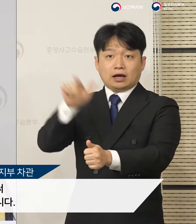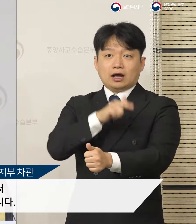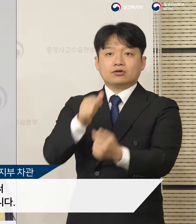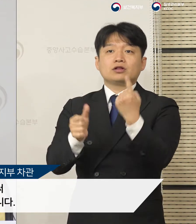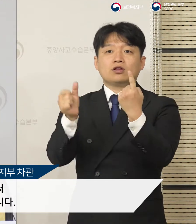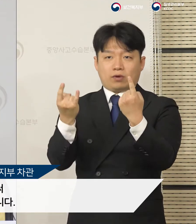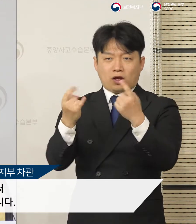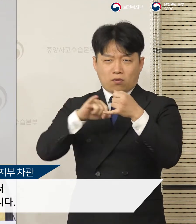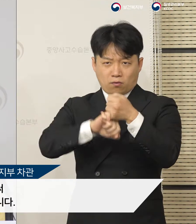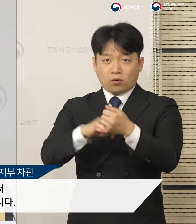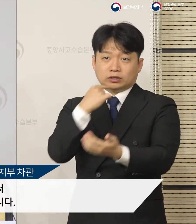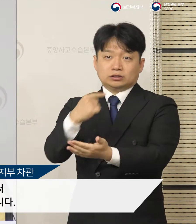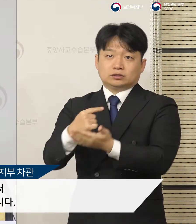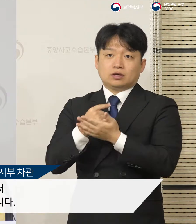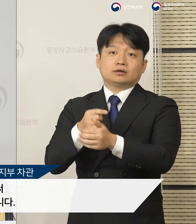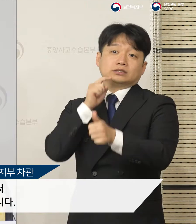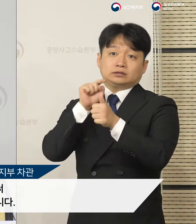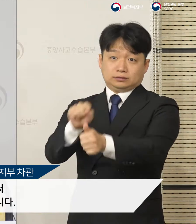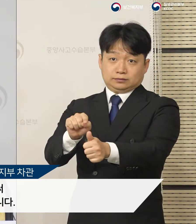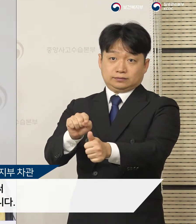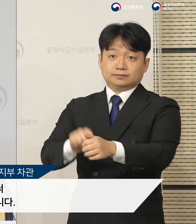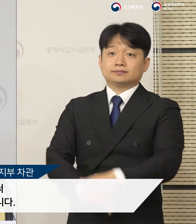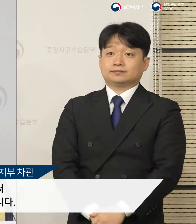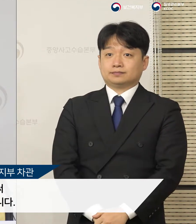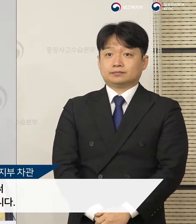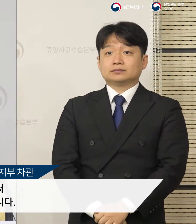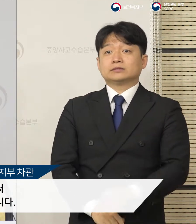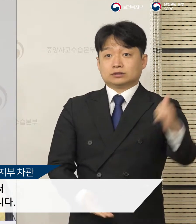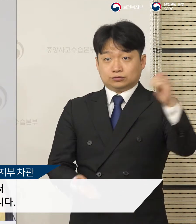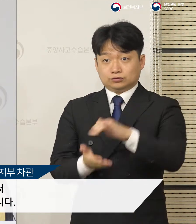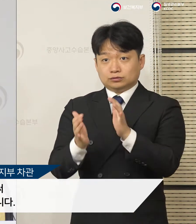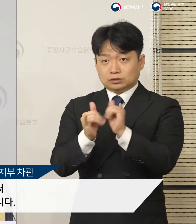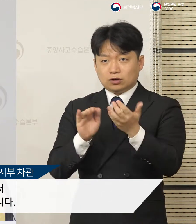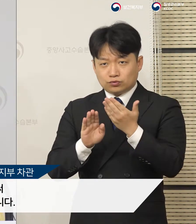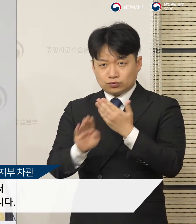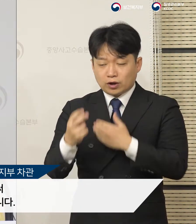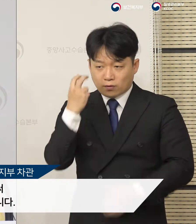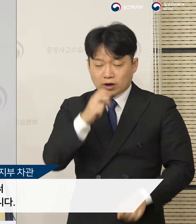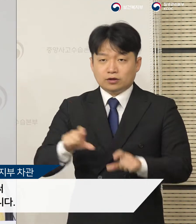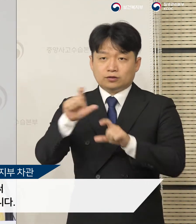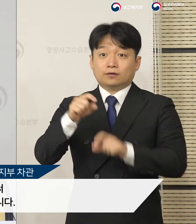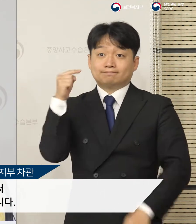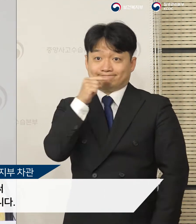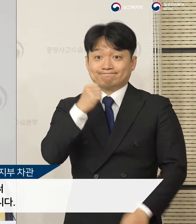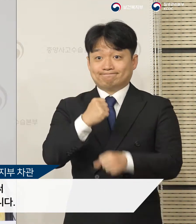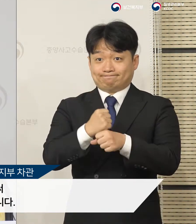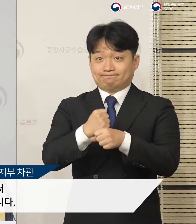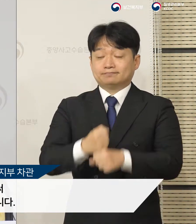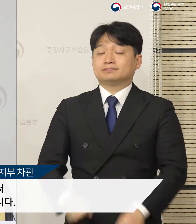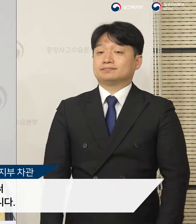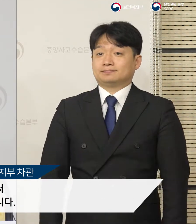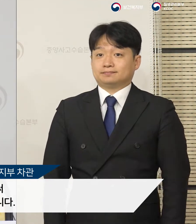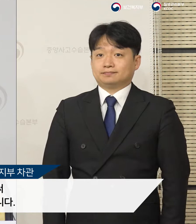1회 자가진단 결과를 제출토록 함으로써 입국자에 대한 사후관리도 보다